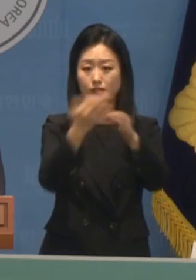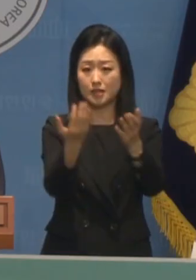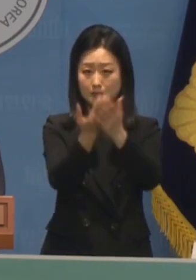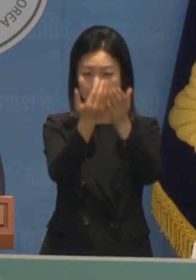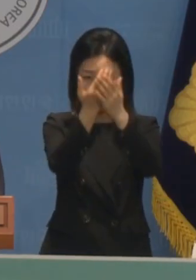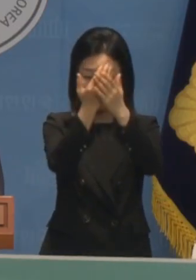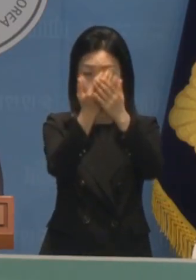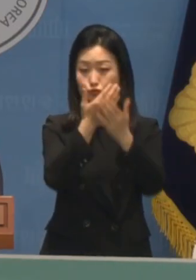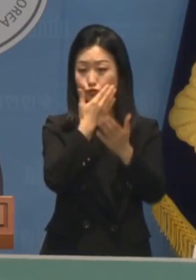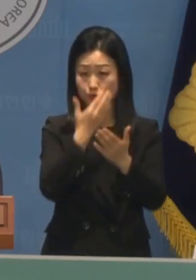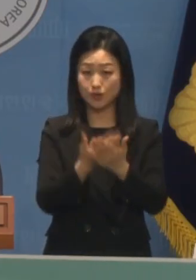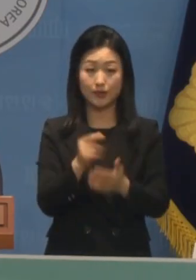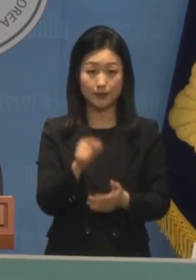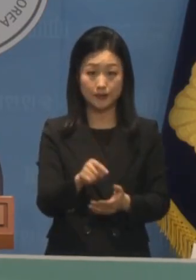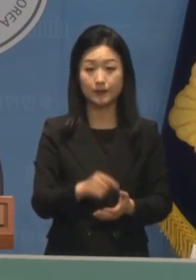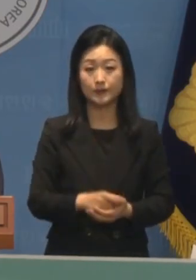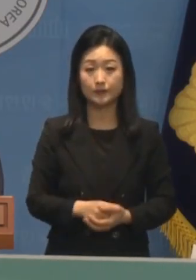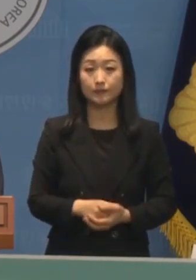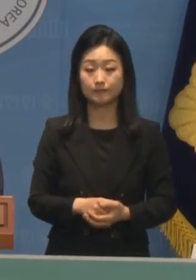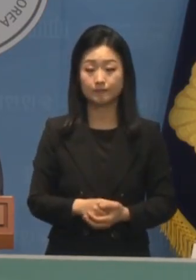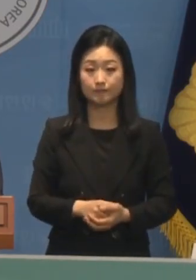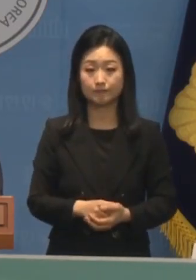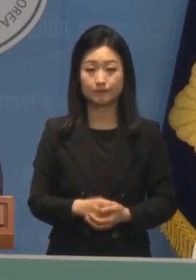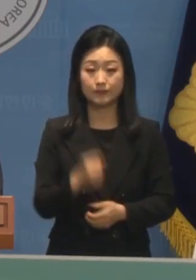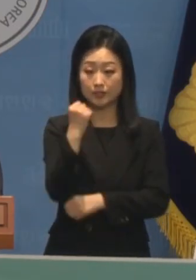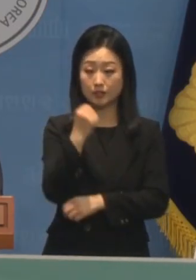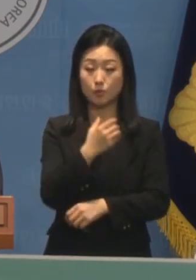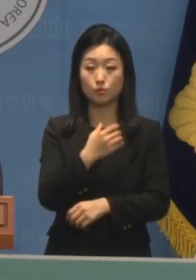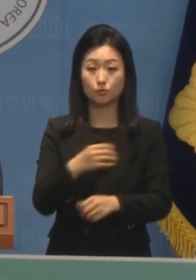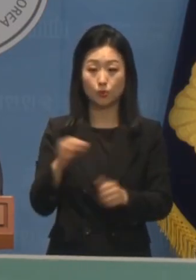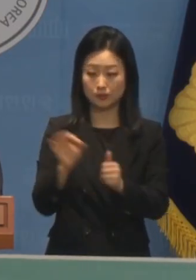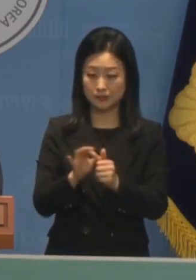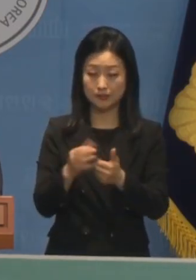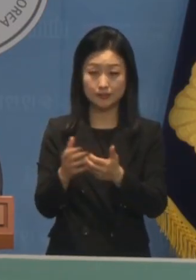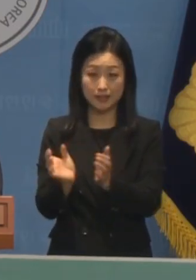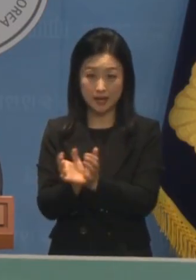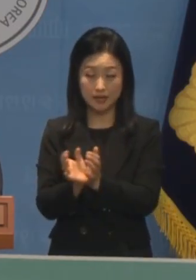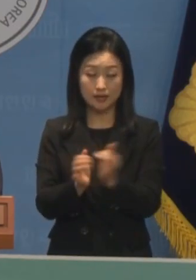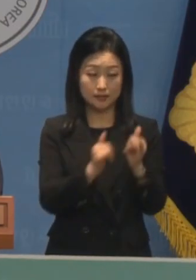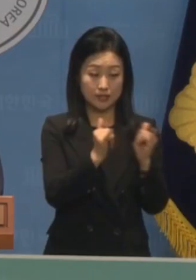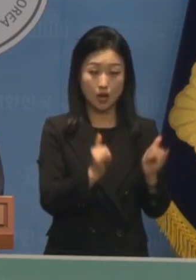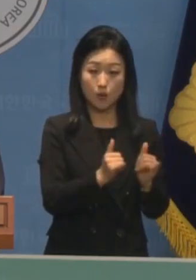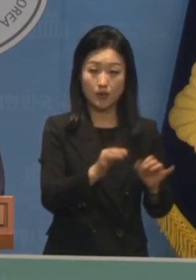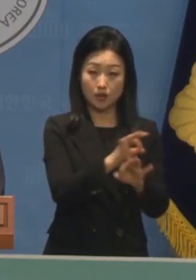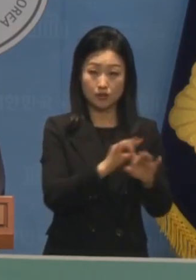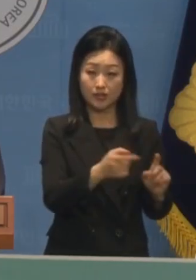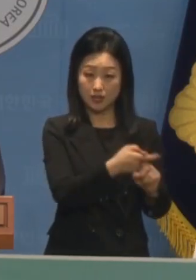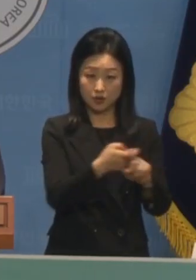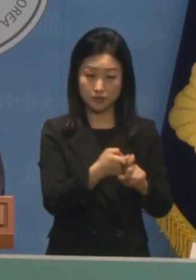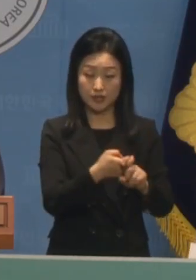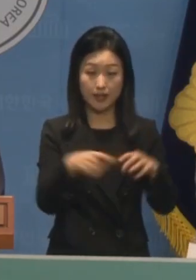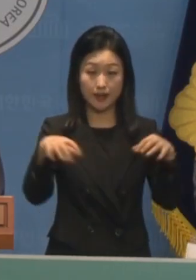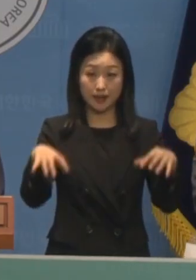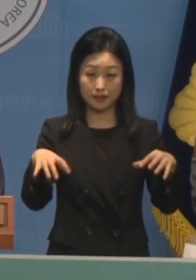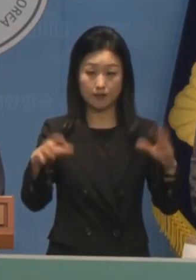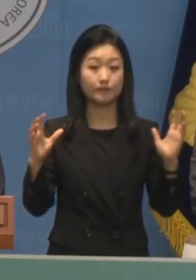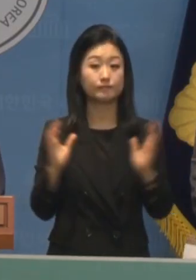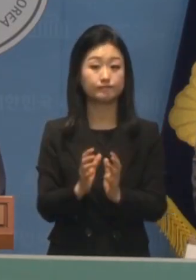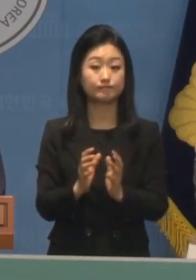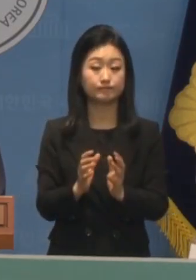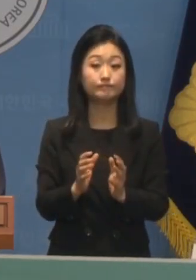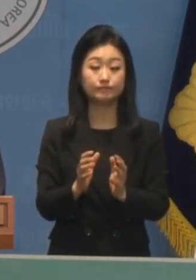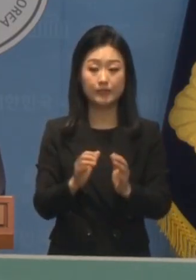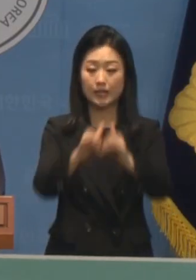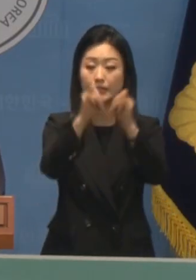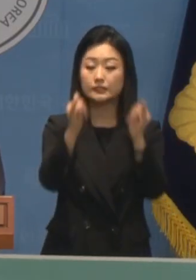중요한 화두가 되었습니다. 기본소득과 사회연대경제는 시장경제에서 밀려났던 사회적 가치를 우리